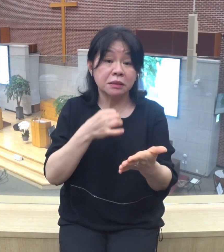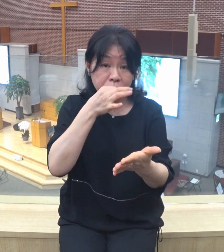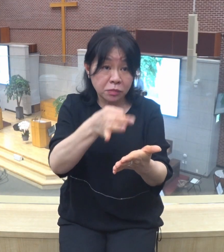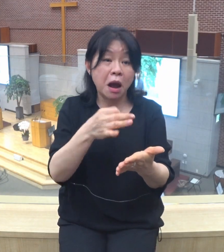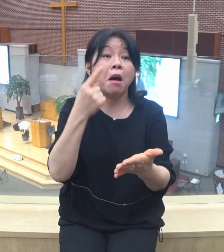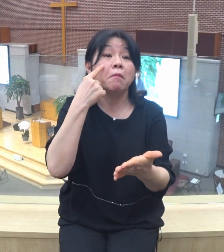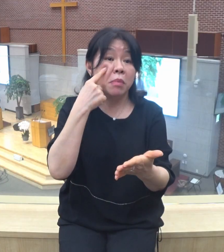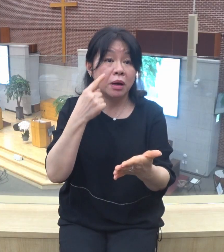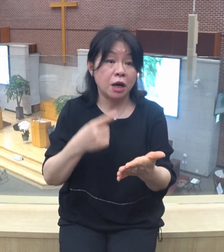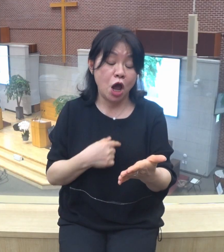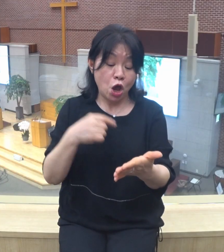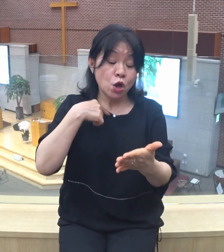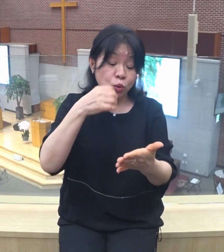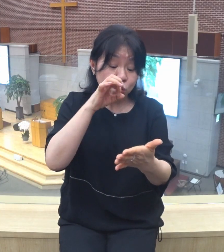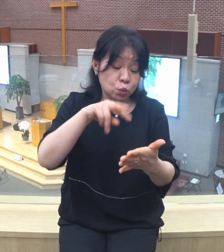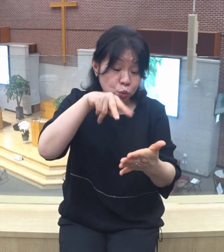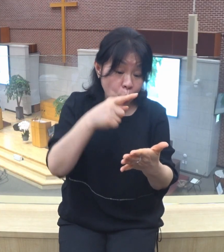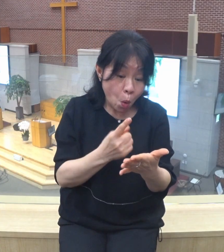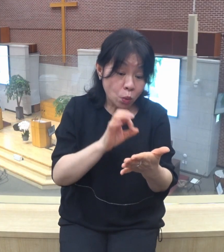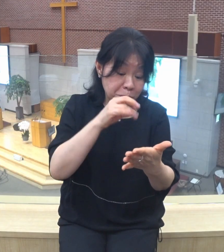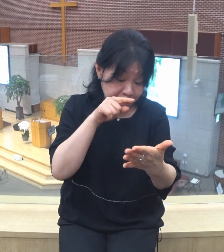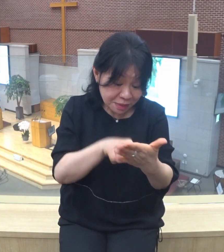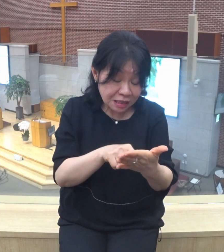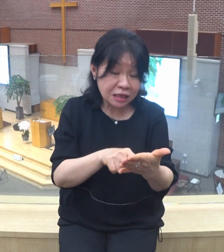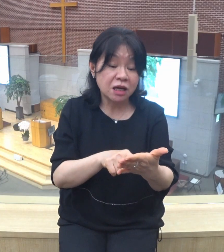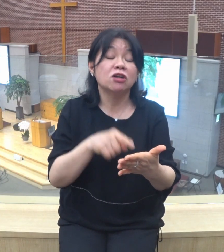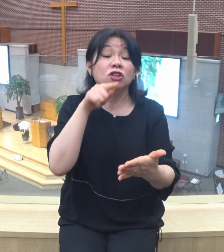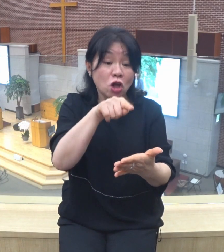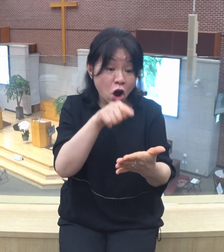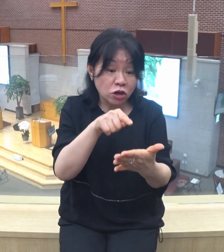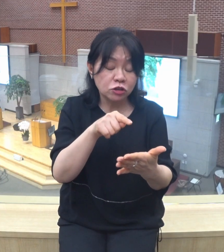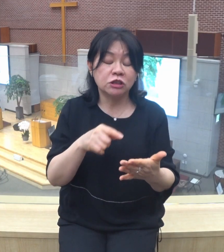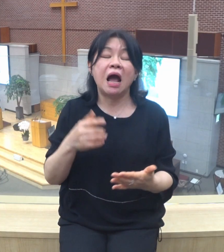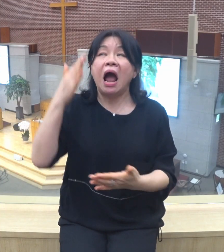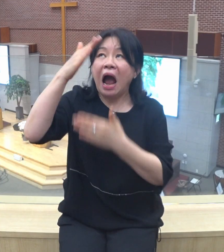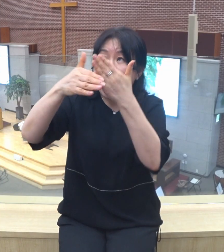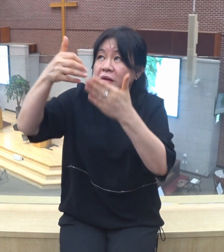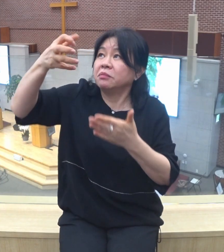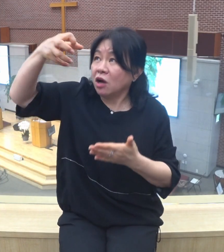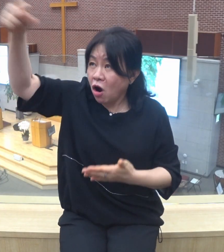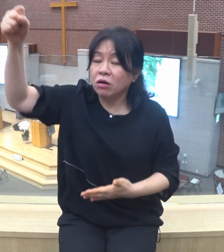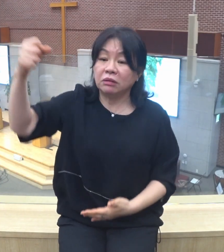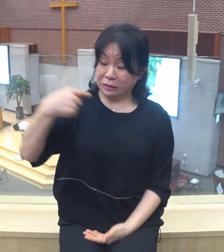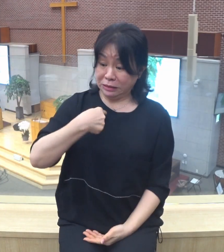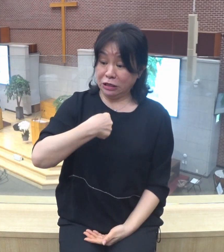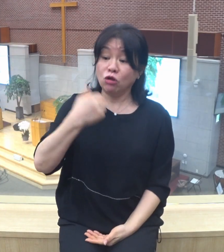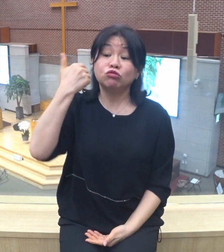소리내어 이야기해 보겠습니다. 선영아, 너는 하나님의 것이다.